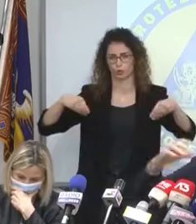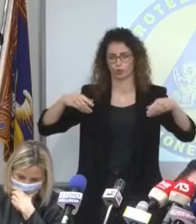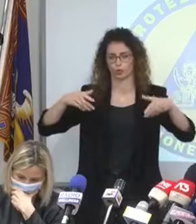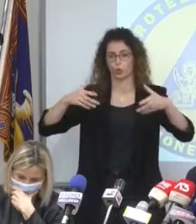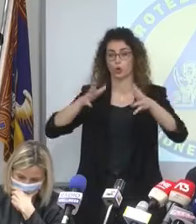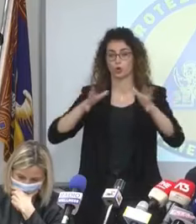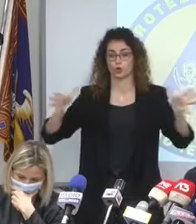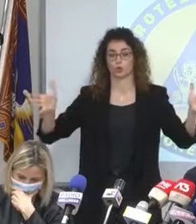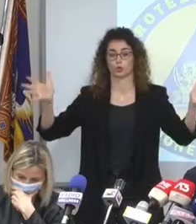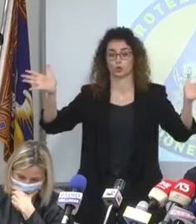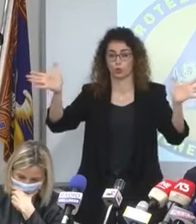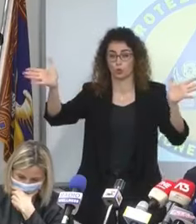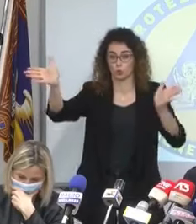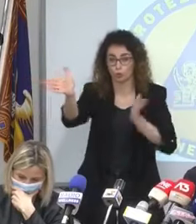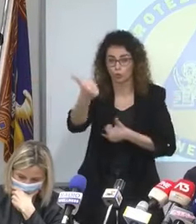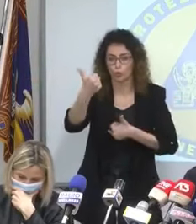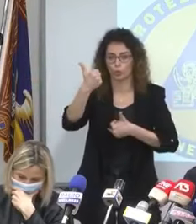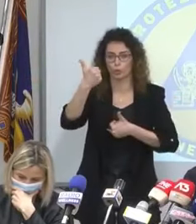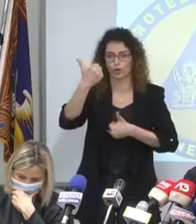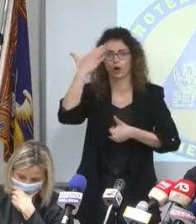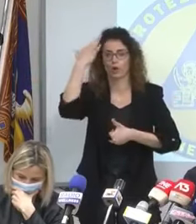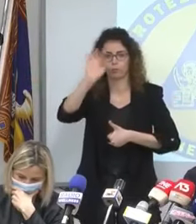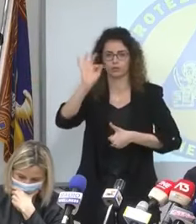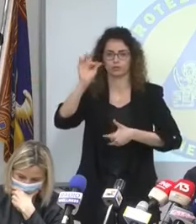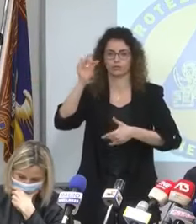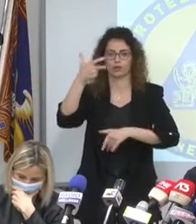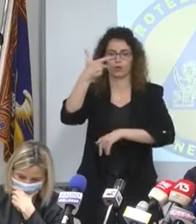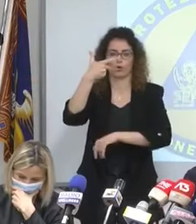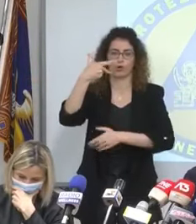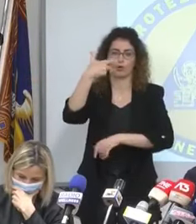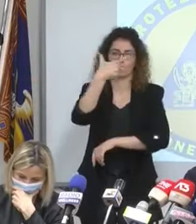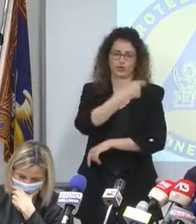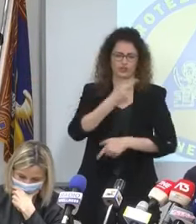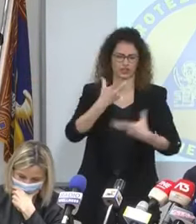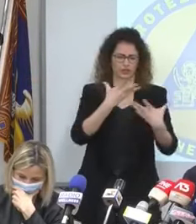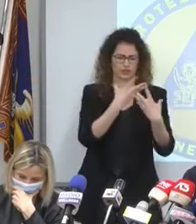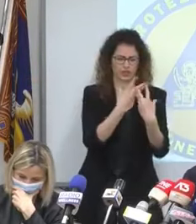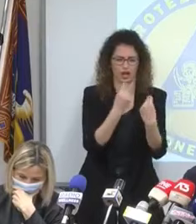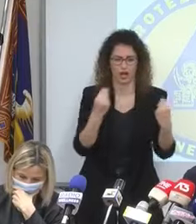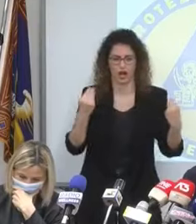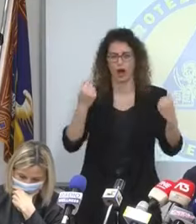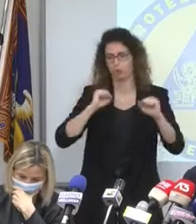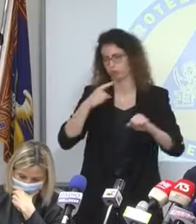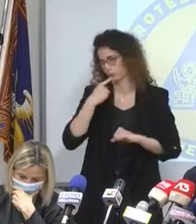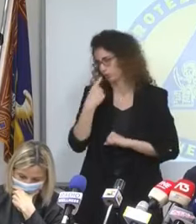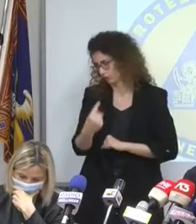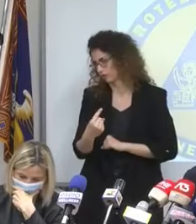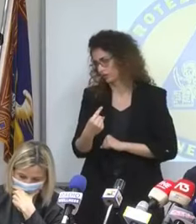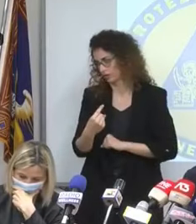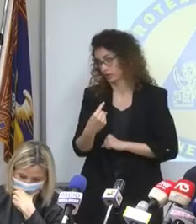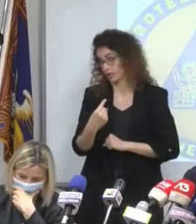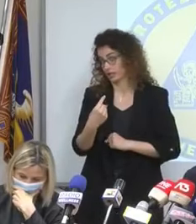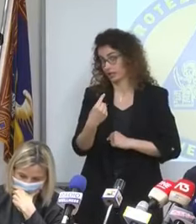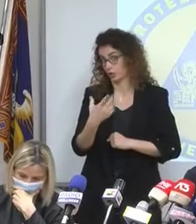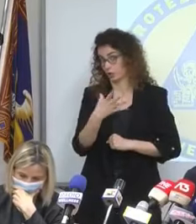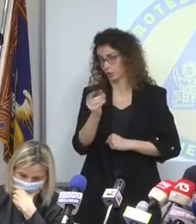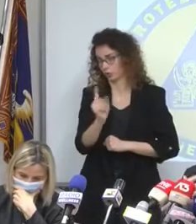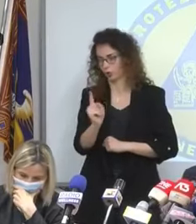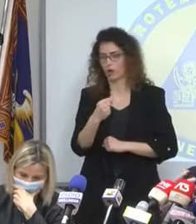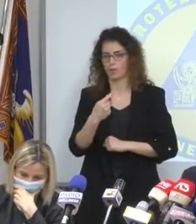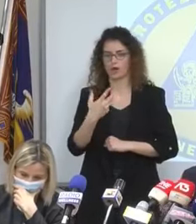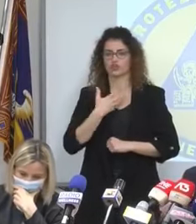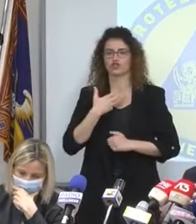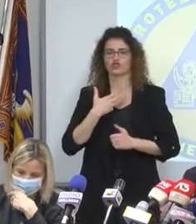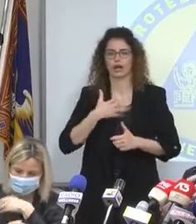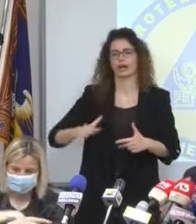per vaccinazione di massa, un po' in giro per il Veneto, questo lo posso anche dire, non del tutto, ma insomma che ci